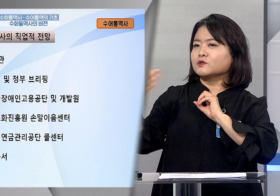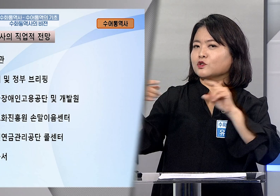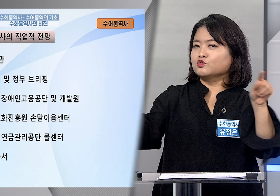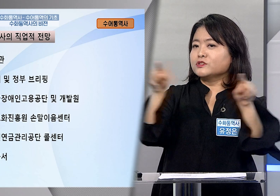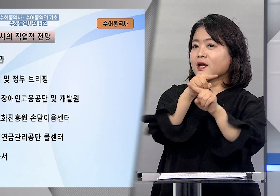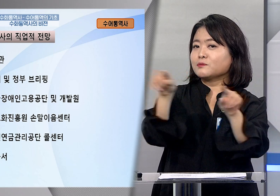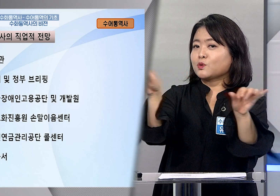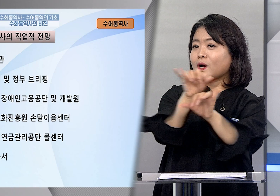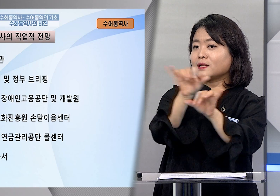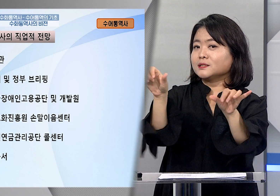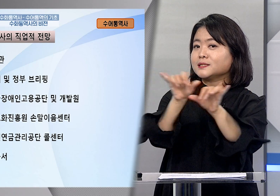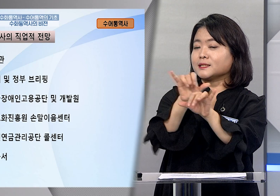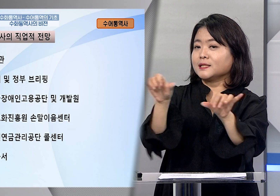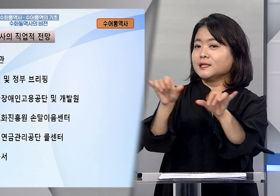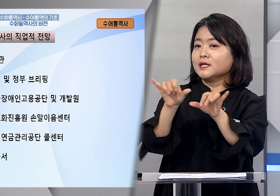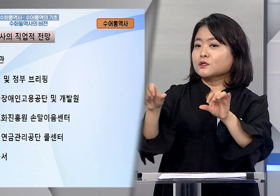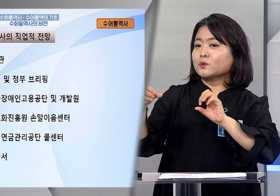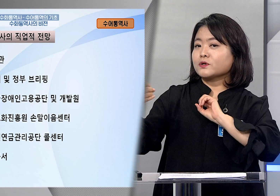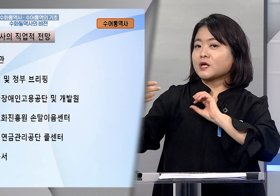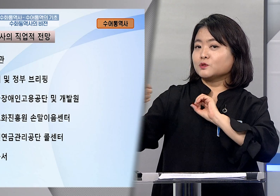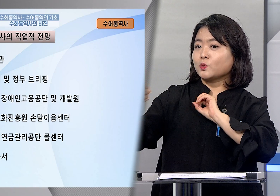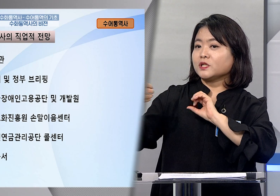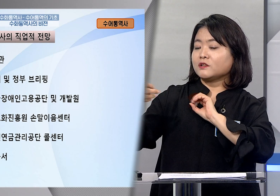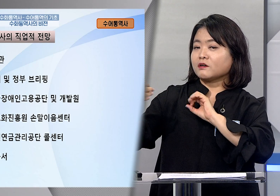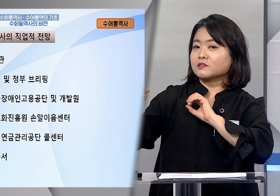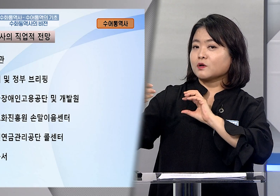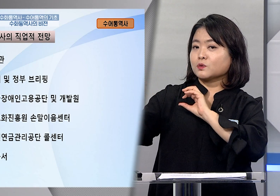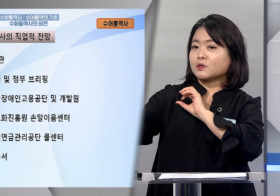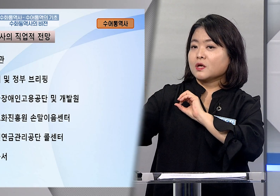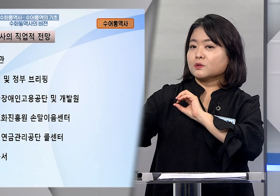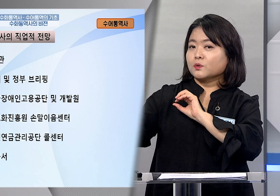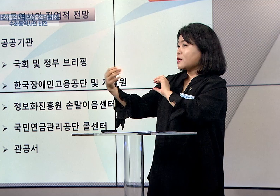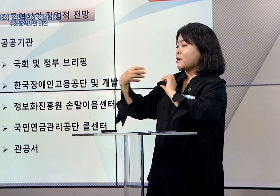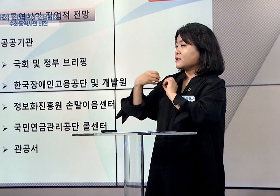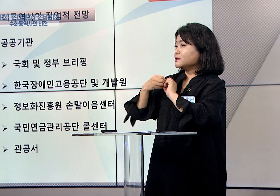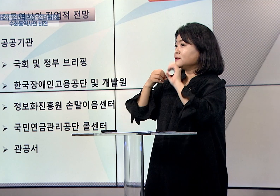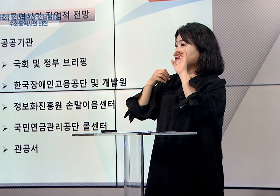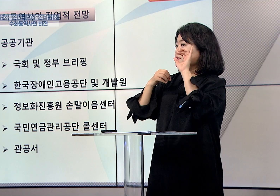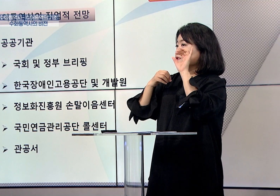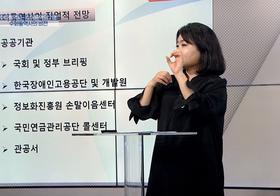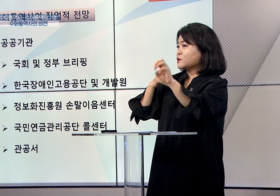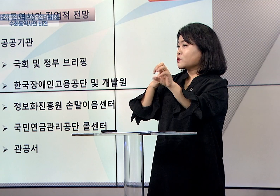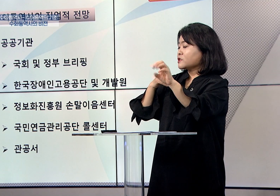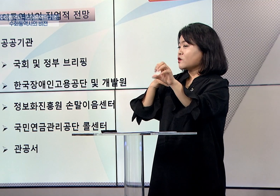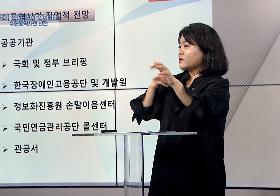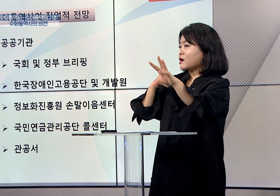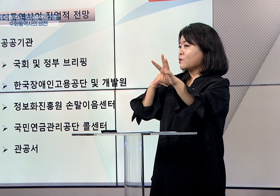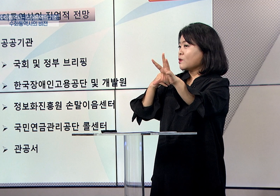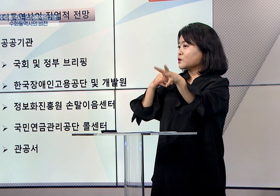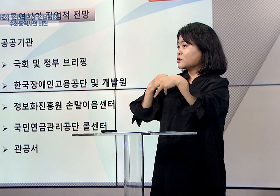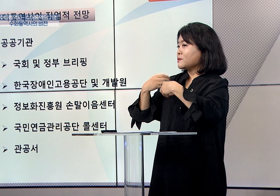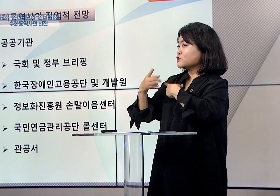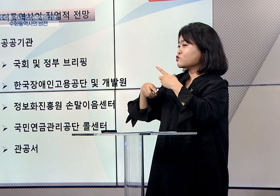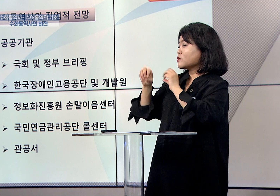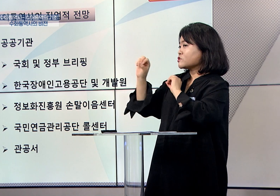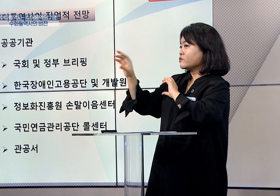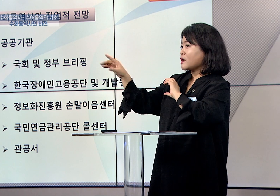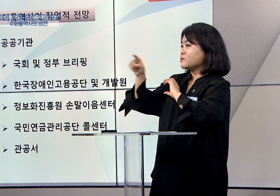두 사람이 통화하듯이 통역사는 농인이 되어서 농인의 말을 가족에게 전달하고 가족의 말을 수화로